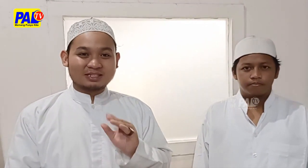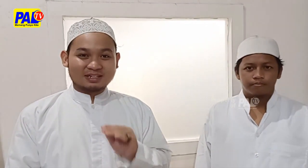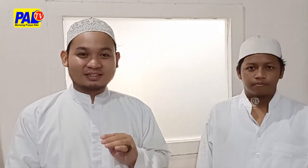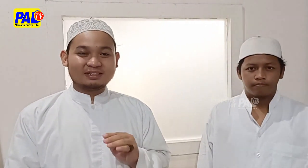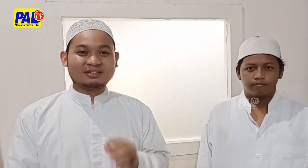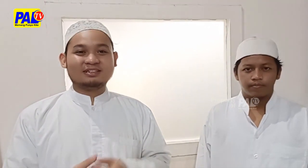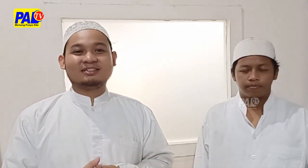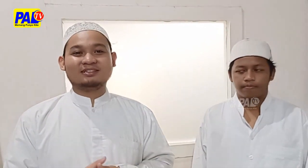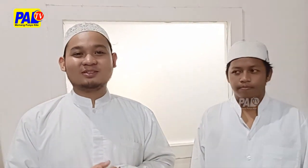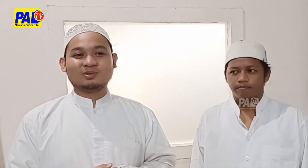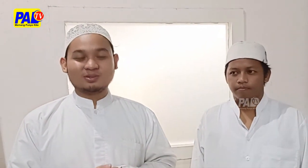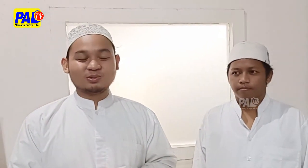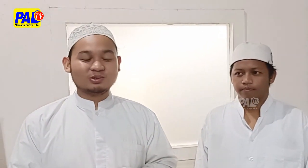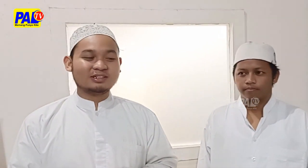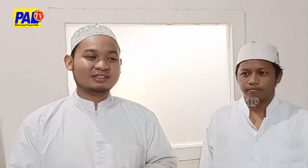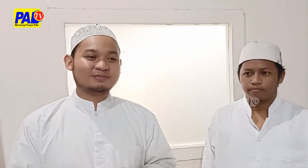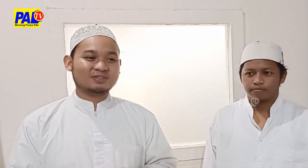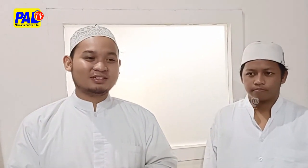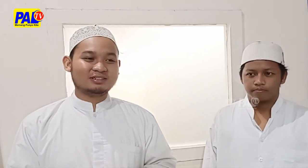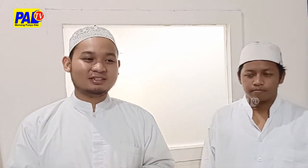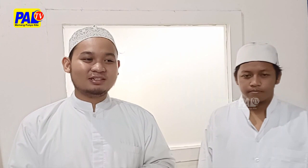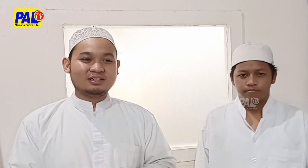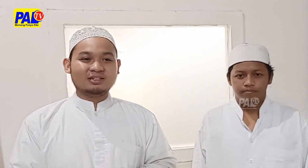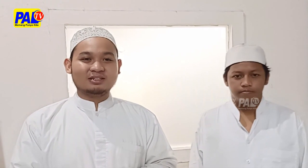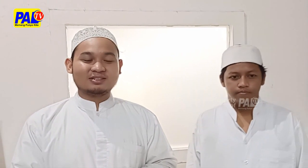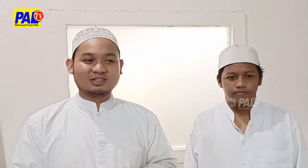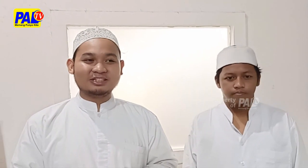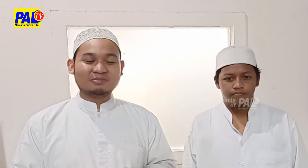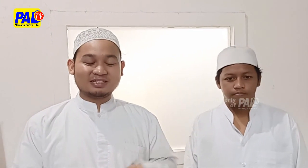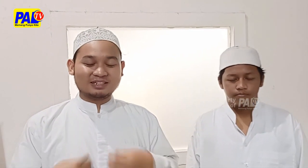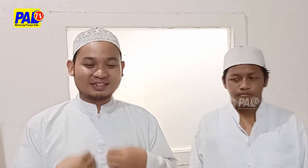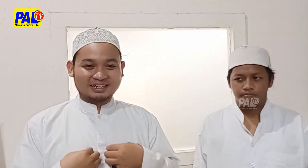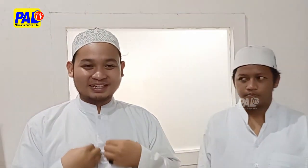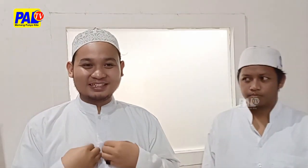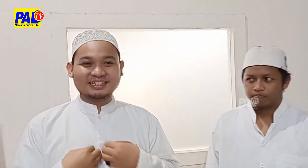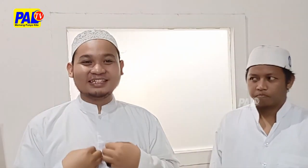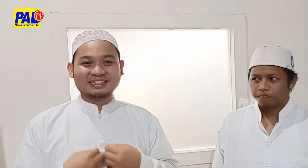berbicara ya, punya ilmu ya. Insya Allah ini masih tergerak hati ini ingin.